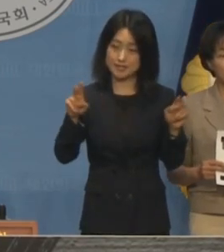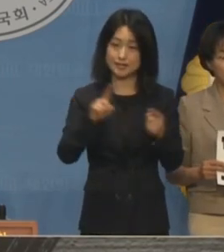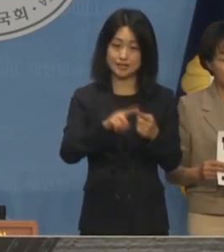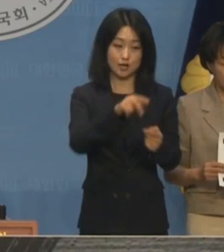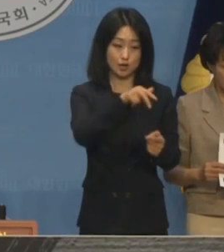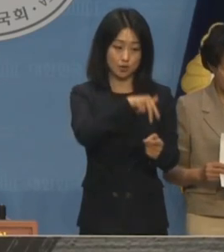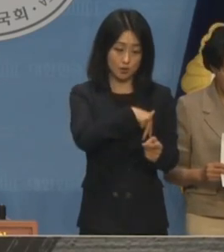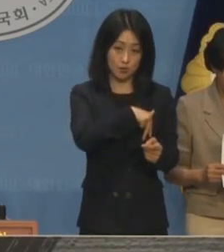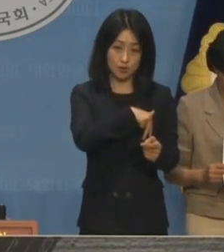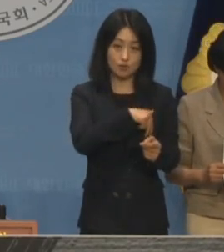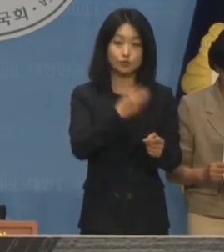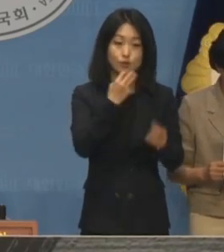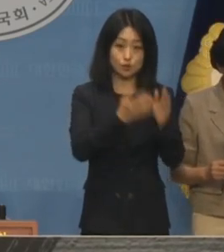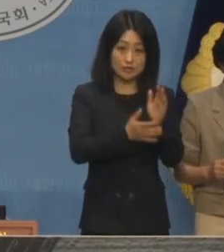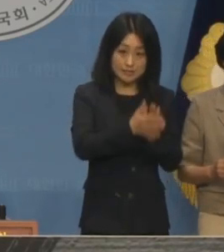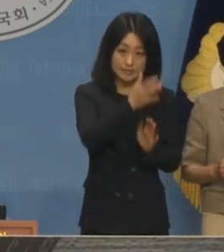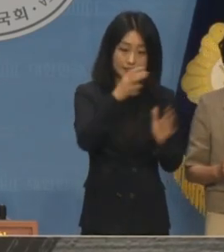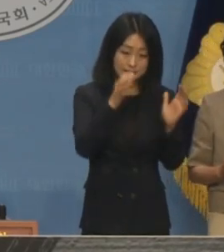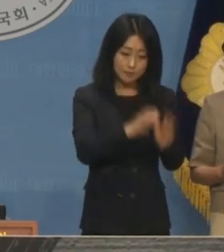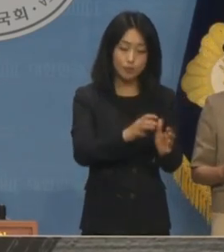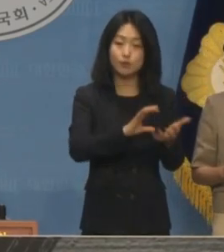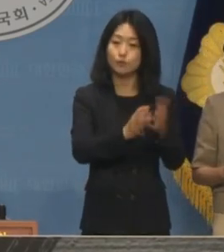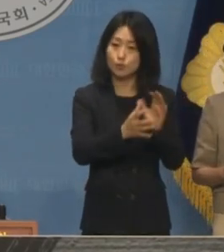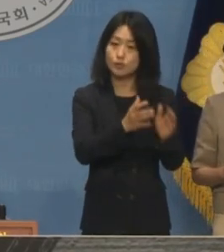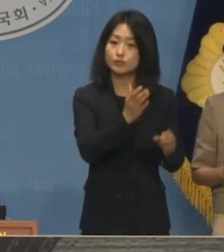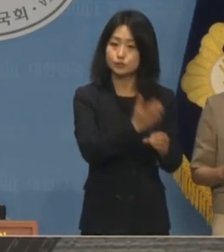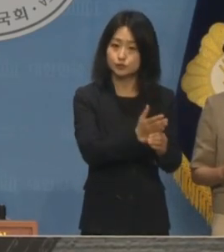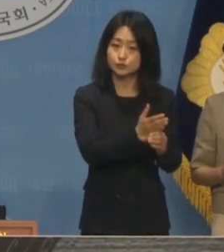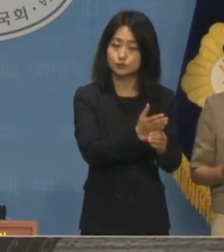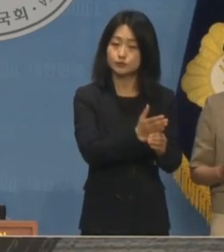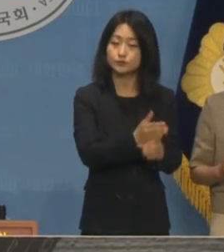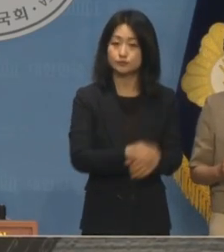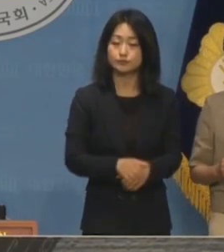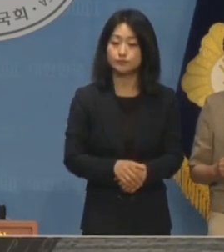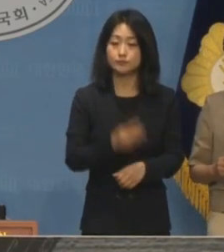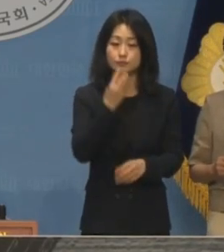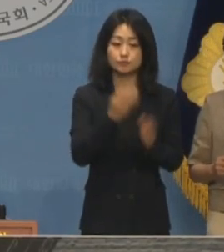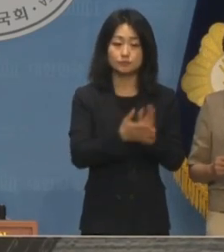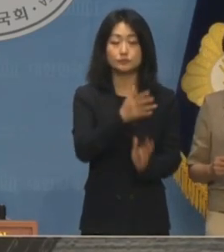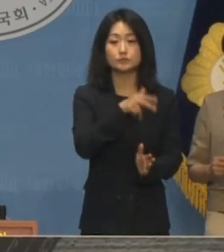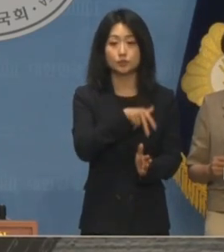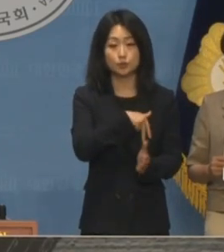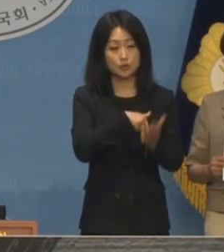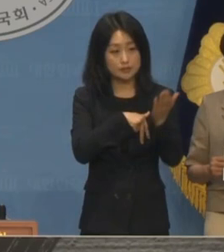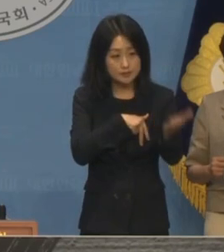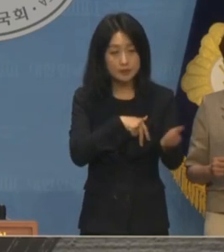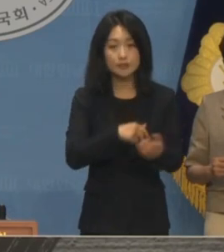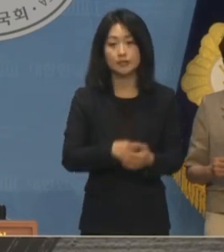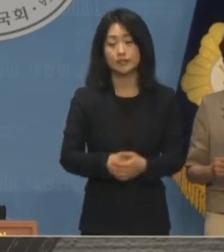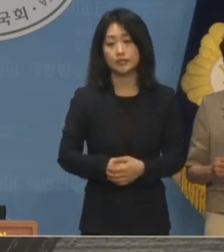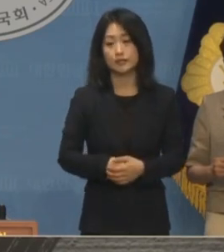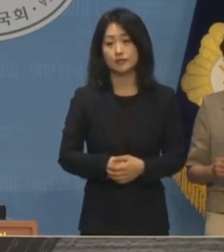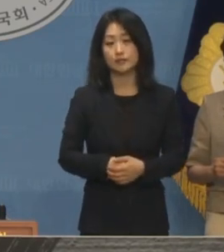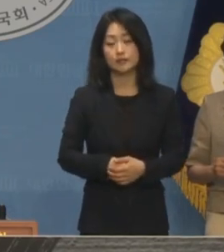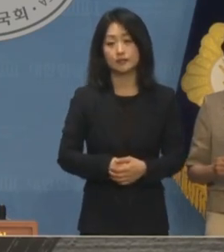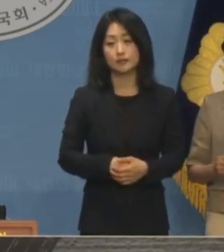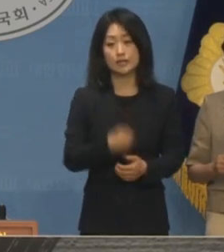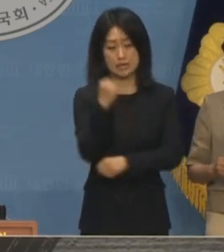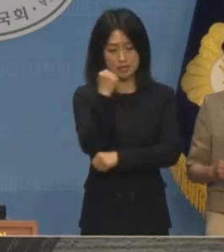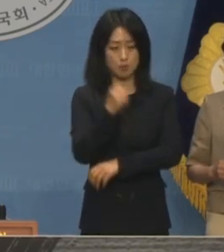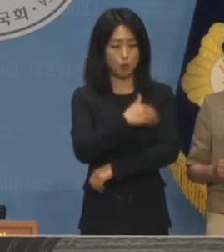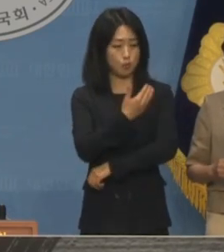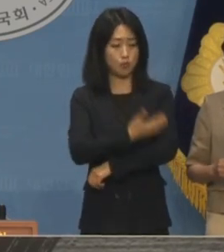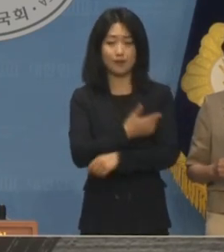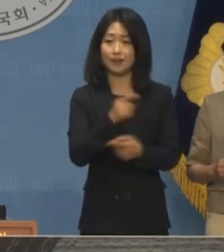서울시의회에서 논의될 예정이라고 합니다. 서울시 의원님들 너무나 기본적인